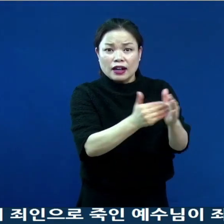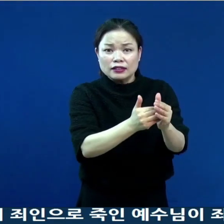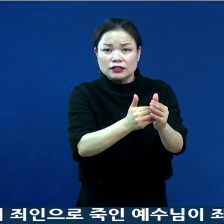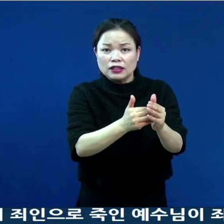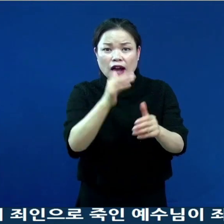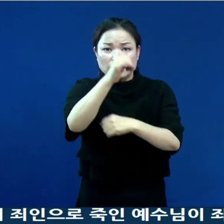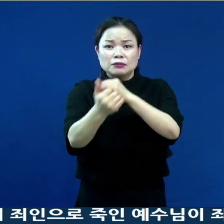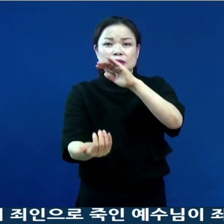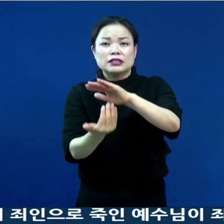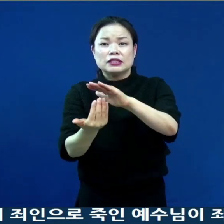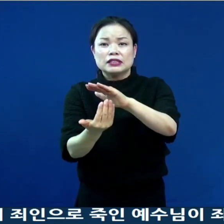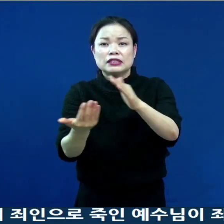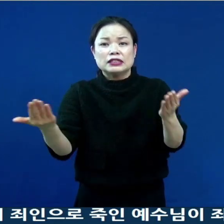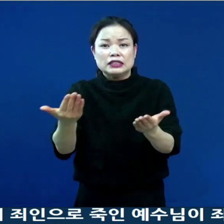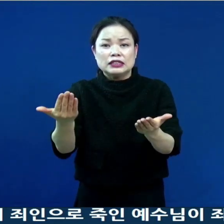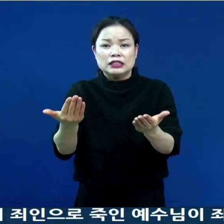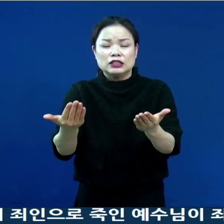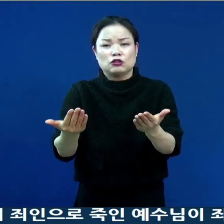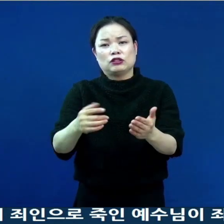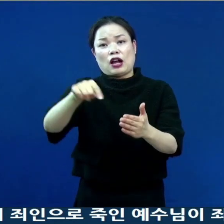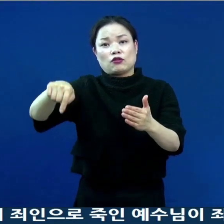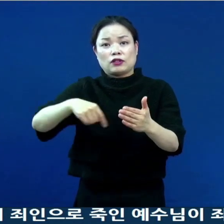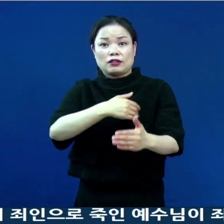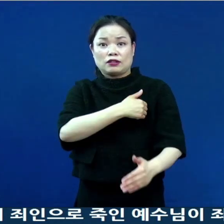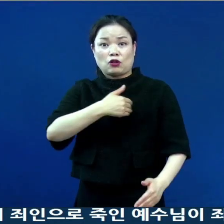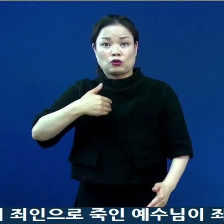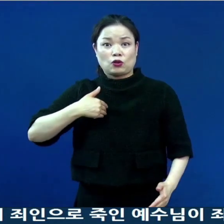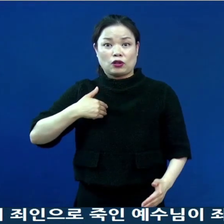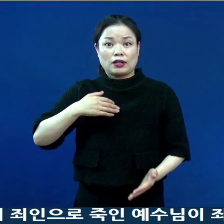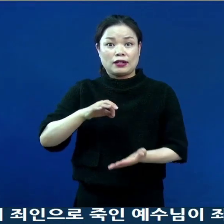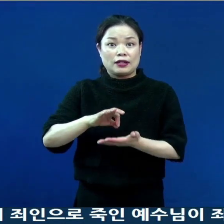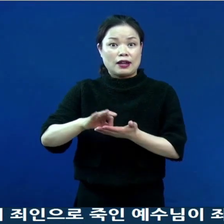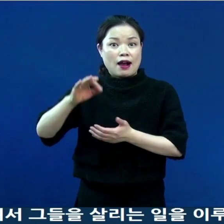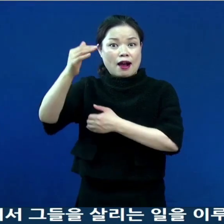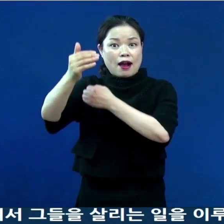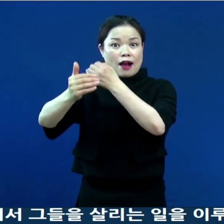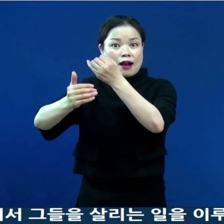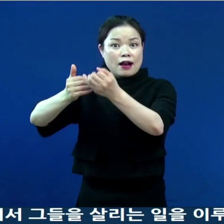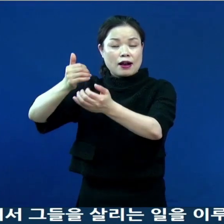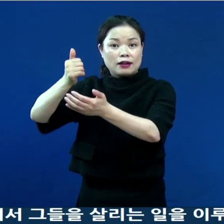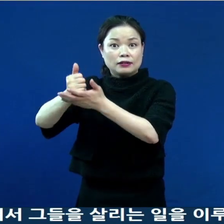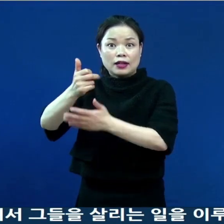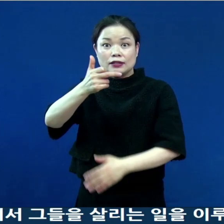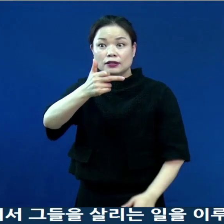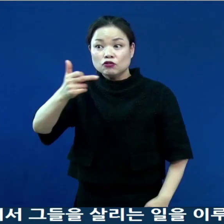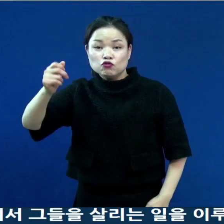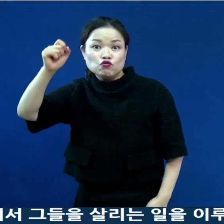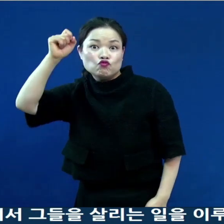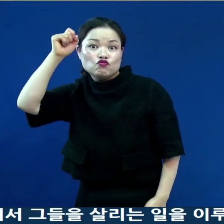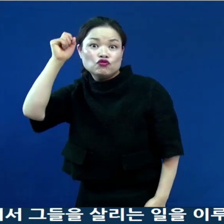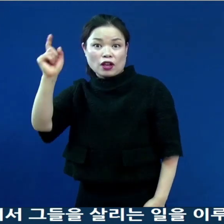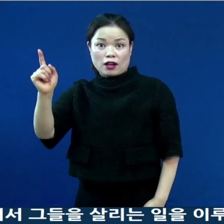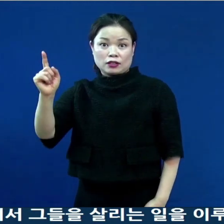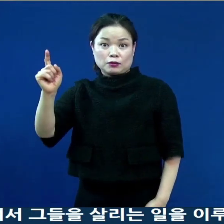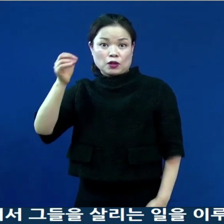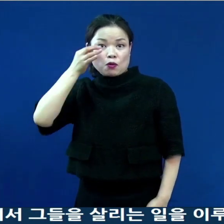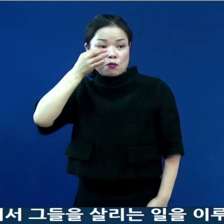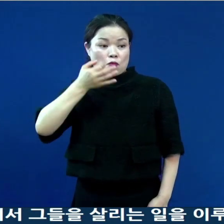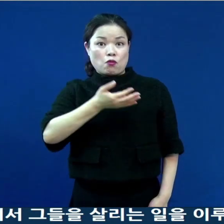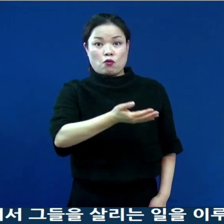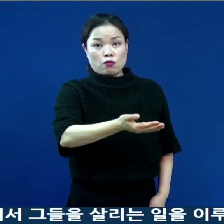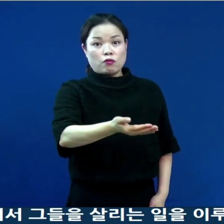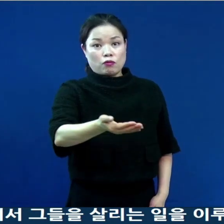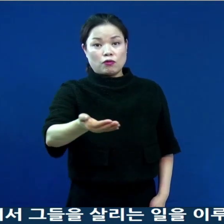일 가운데 넉넉하게 사용하시는 하나님의 크심과 위대하심을